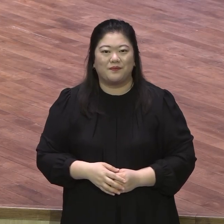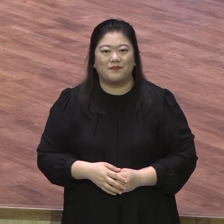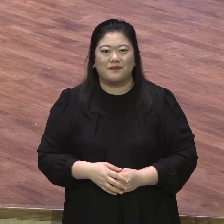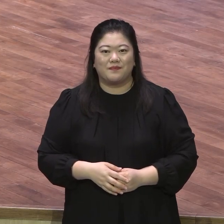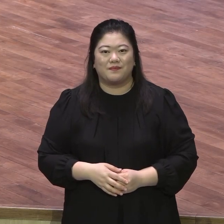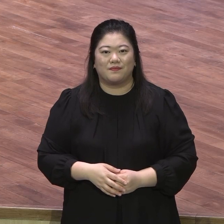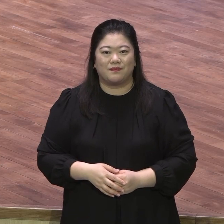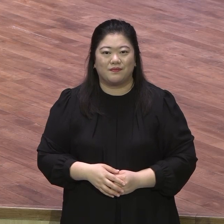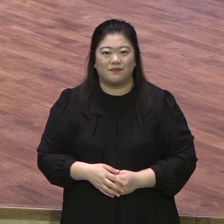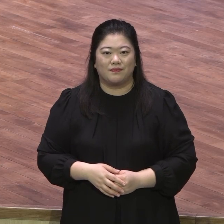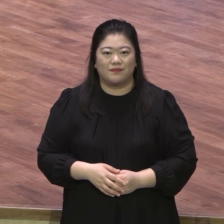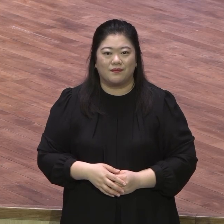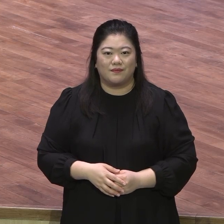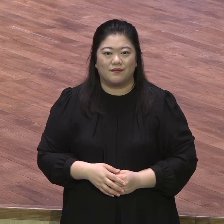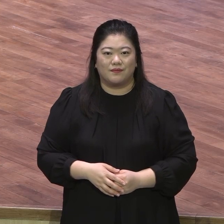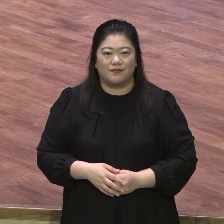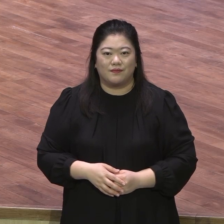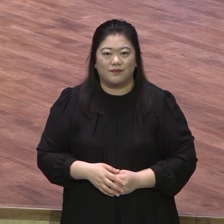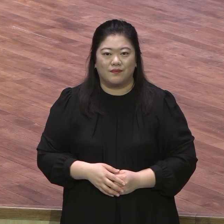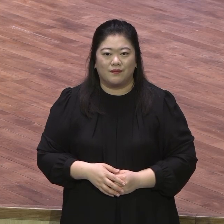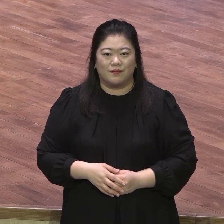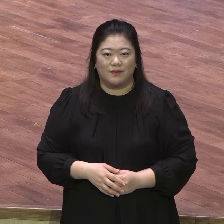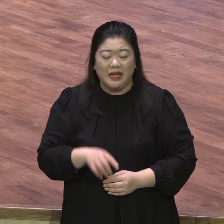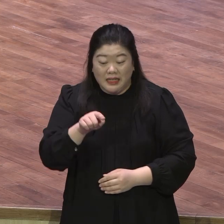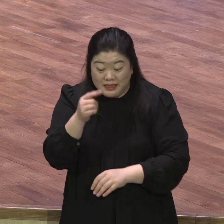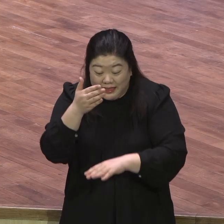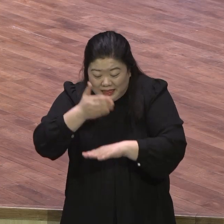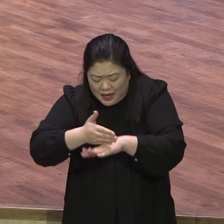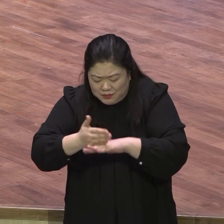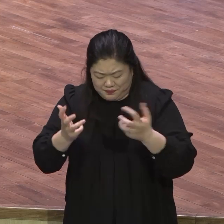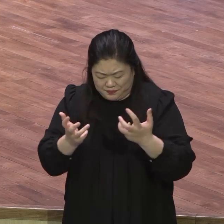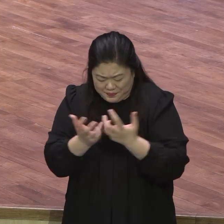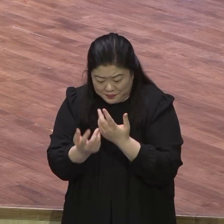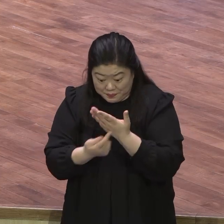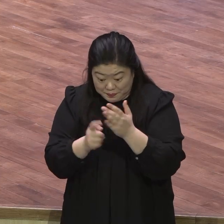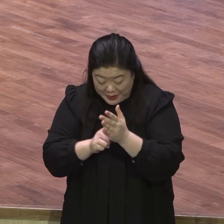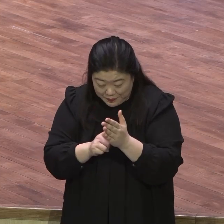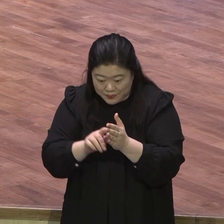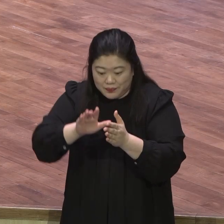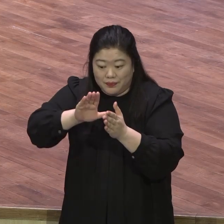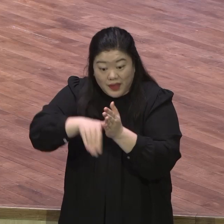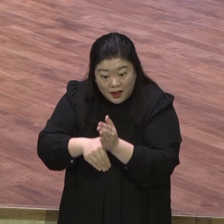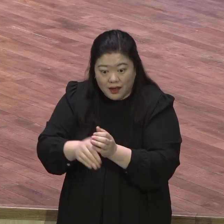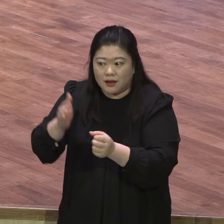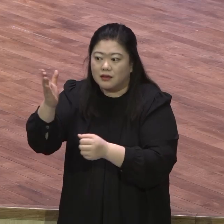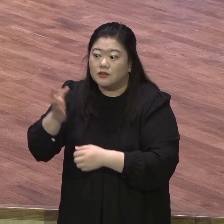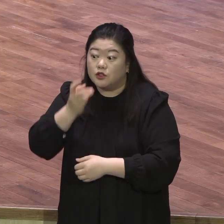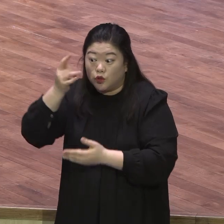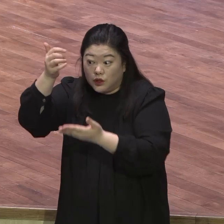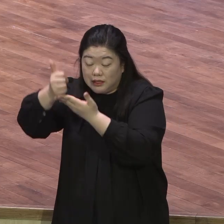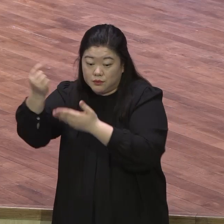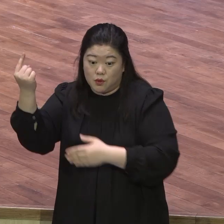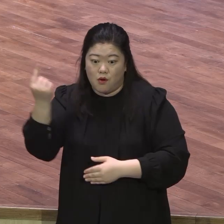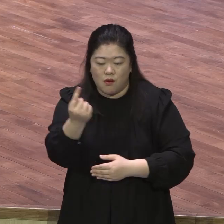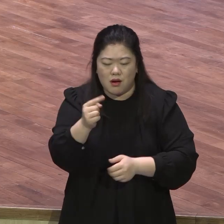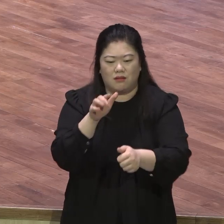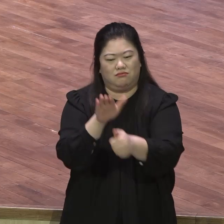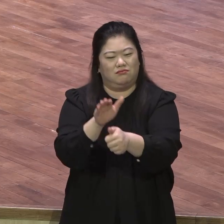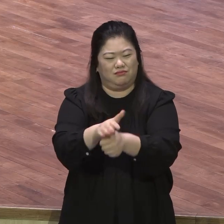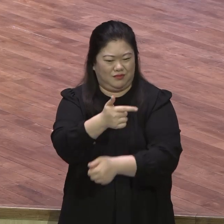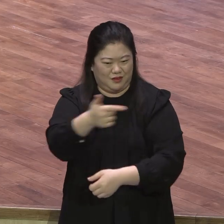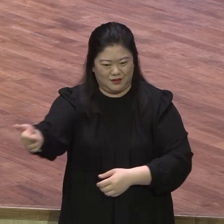그런 심령 속에 성령이 역사하신다고 함께 하신다 영원계 못하신 그들 주의를 할